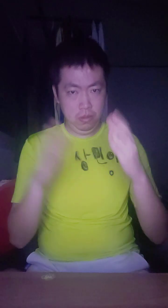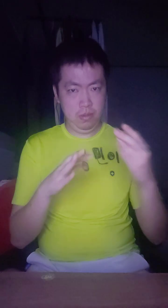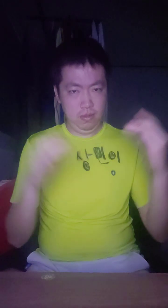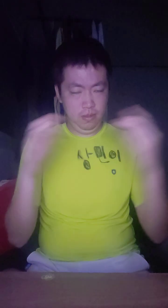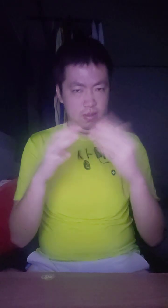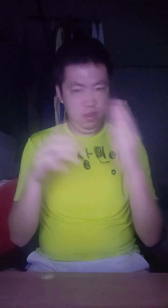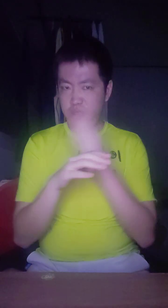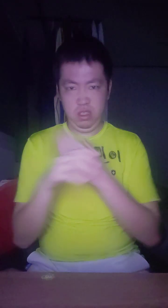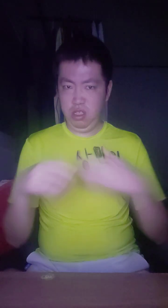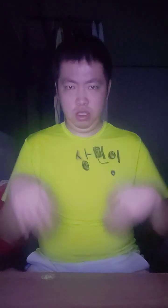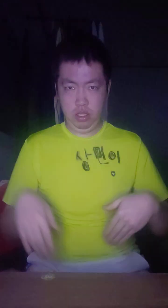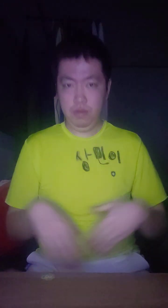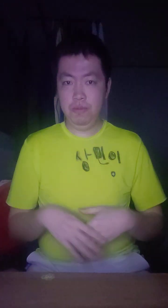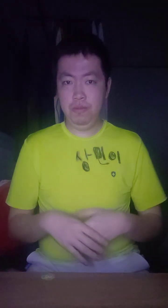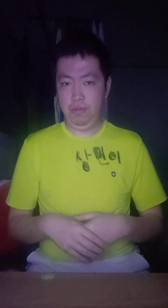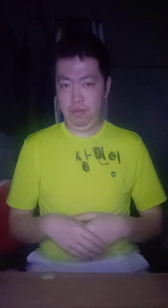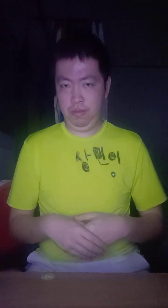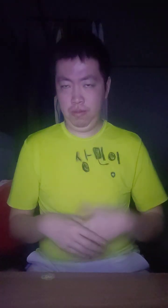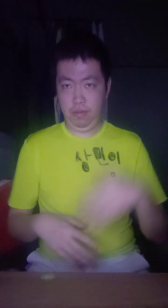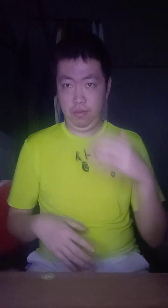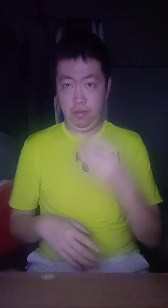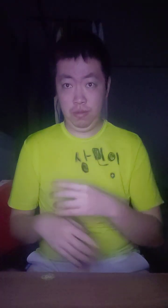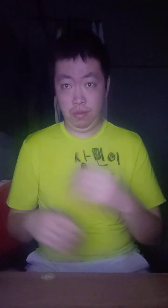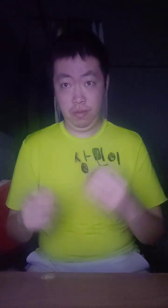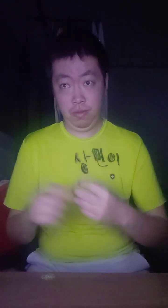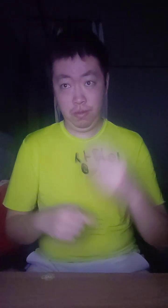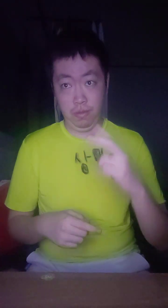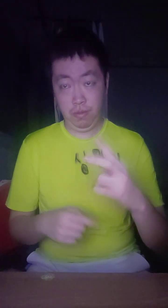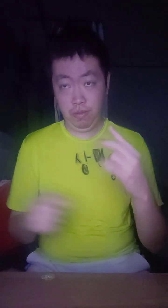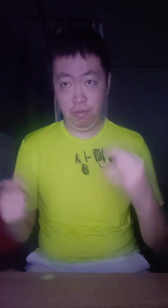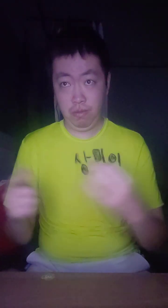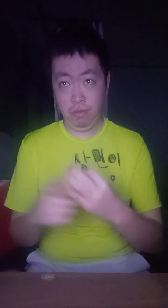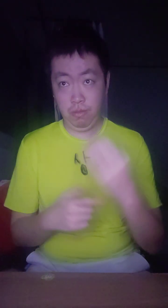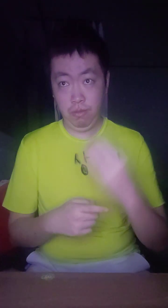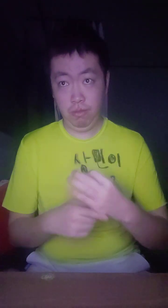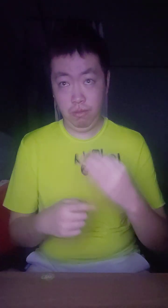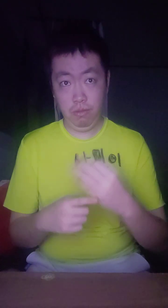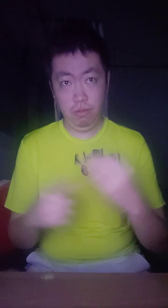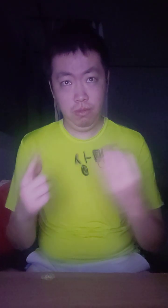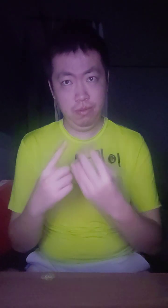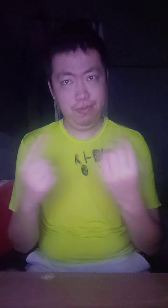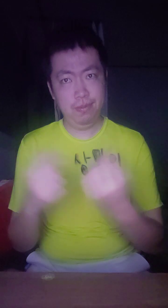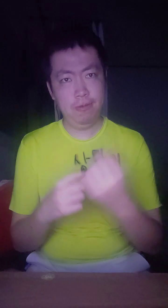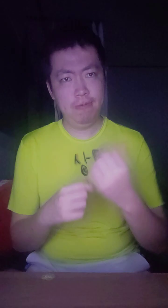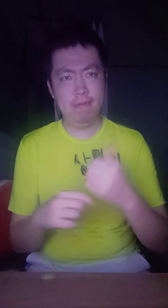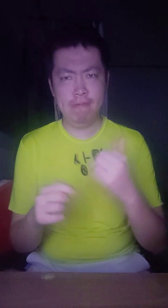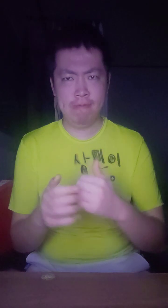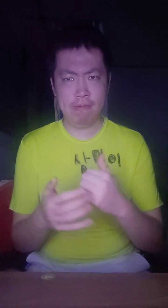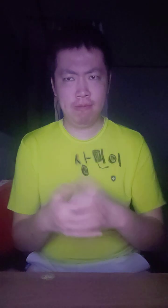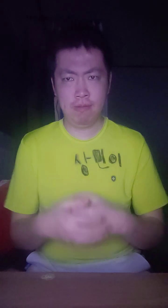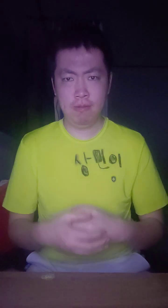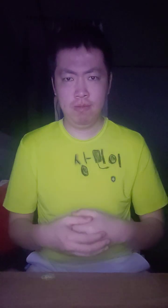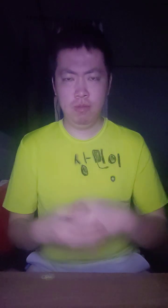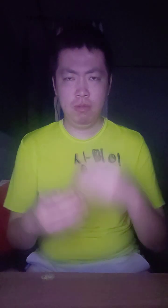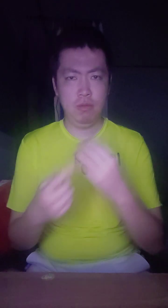답하지 않았습니다. 선배 조 씨는 2018년 당시에는 분위기에 휩쓸려 잘못을 시인했을 뿐 사실